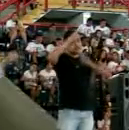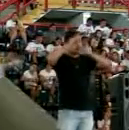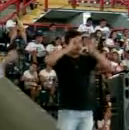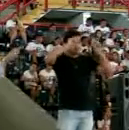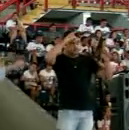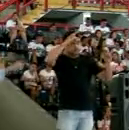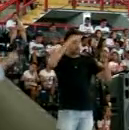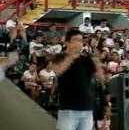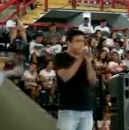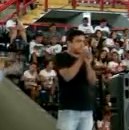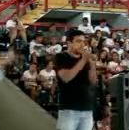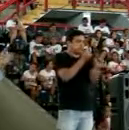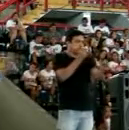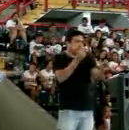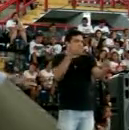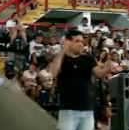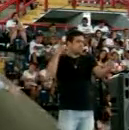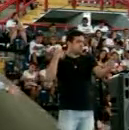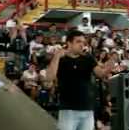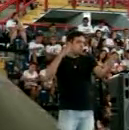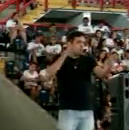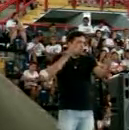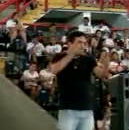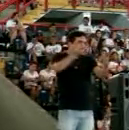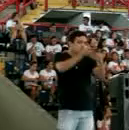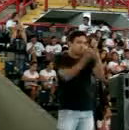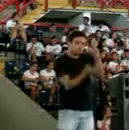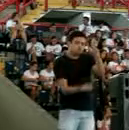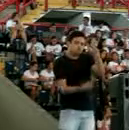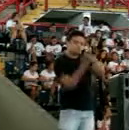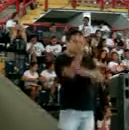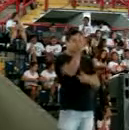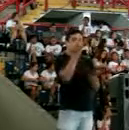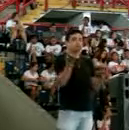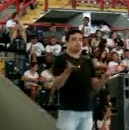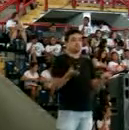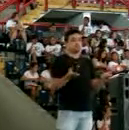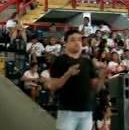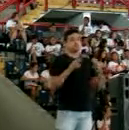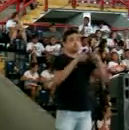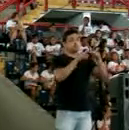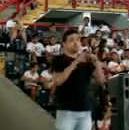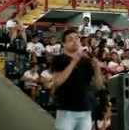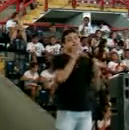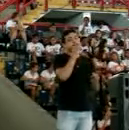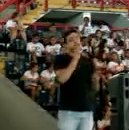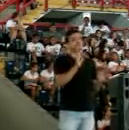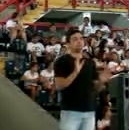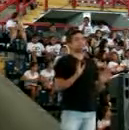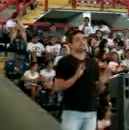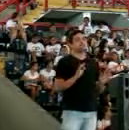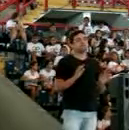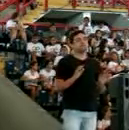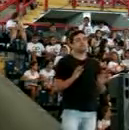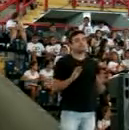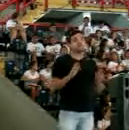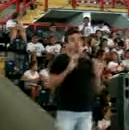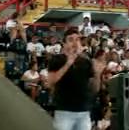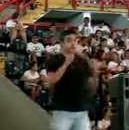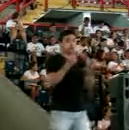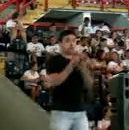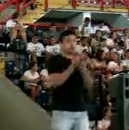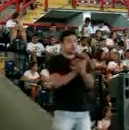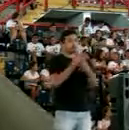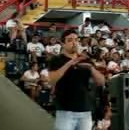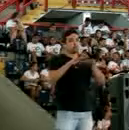ideias lá de 7 anos atrás da Revolução Pernambucana vão florescer agora. O pior é que, quando ocorreu